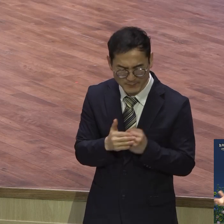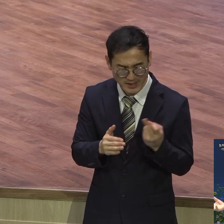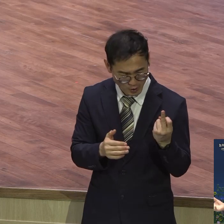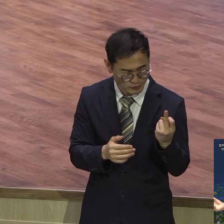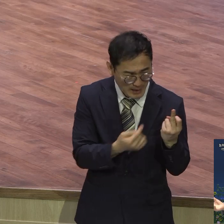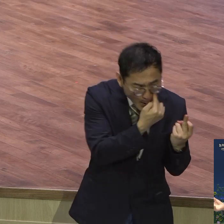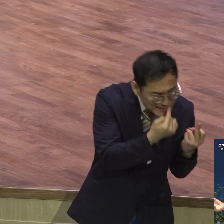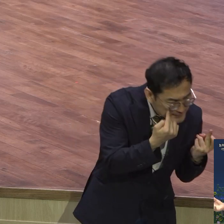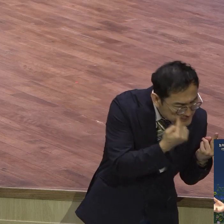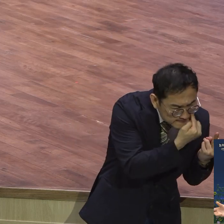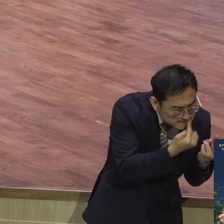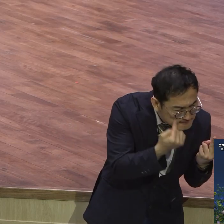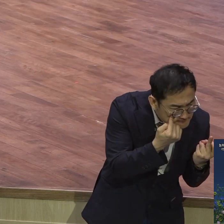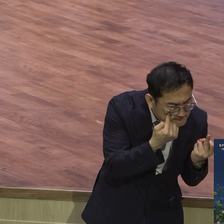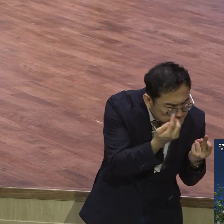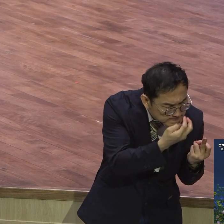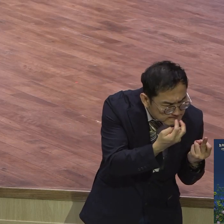확인해 봐야 되겠다.